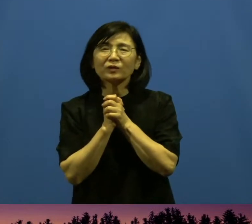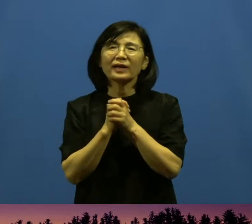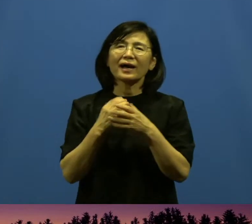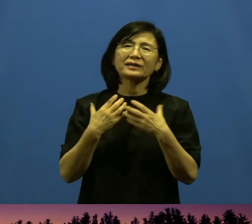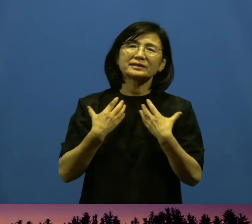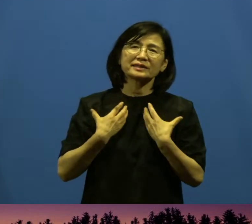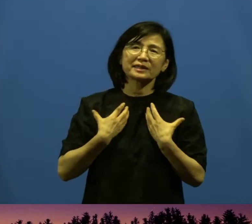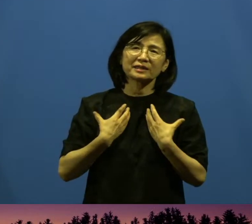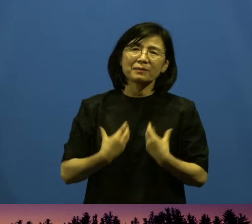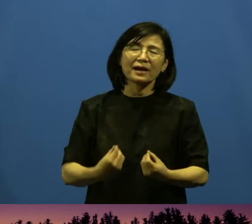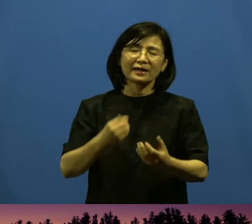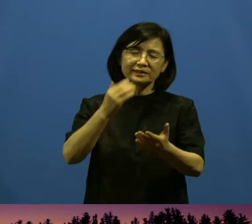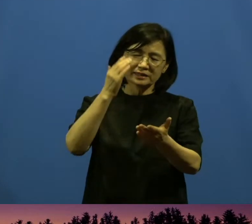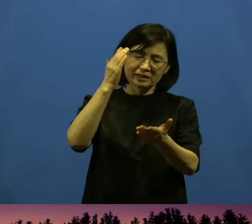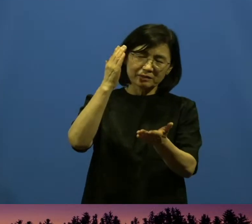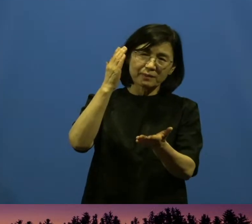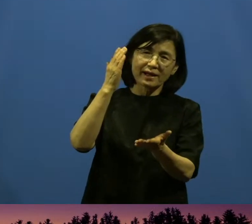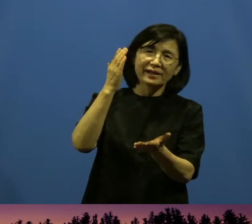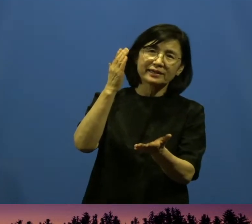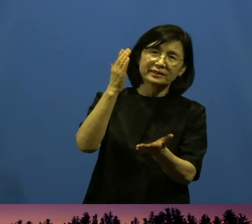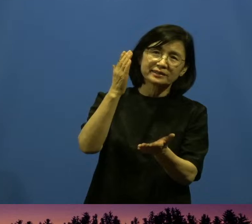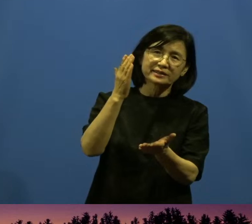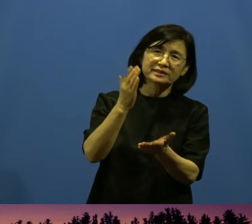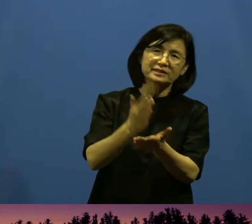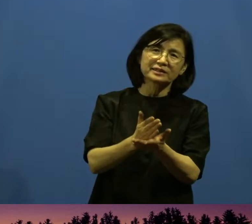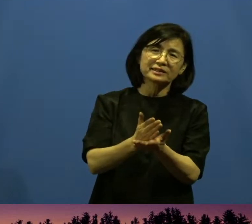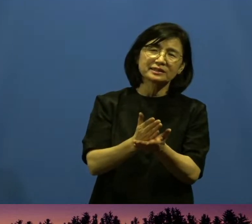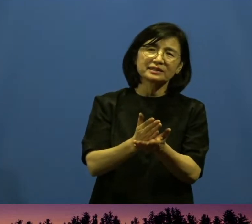기도하고 낙심하지 말